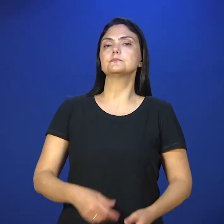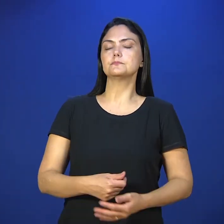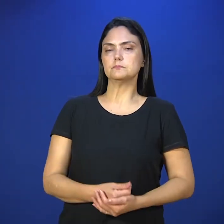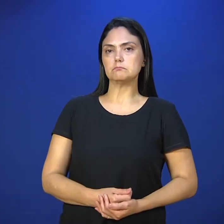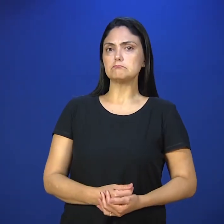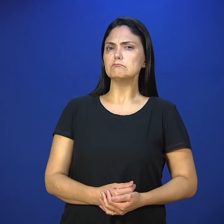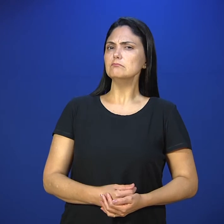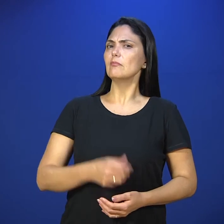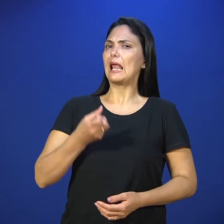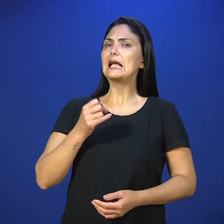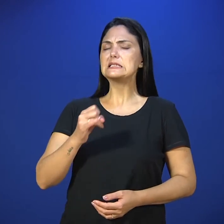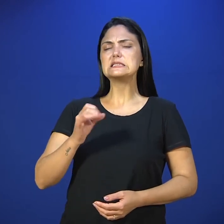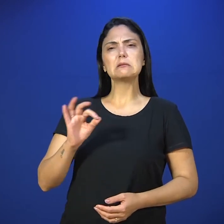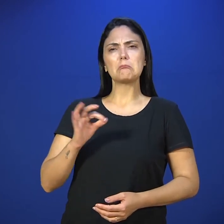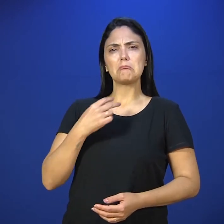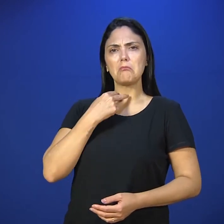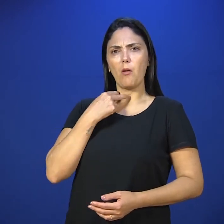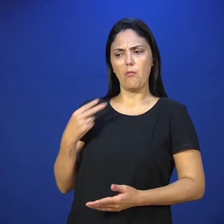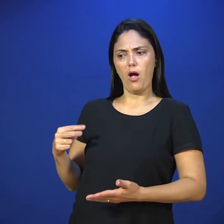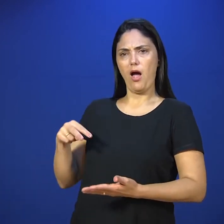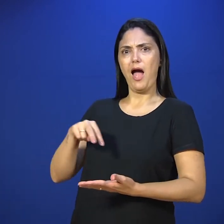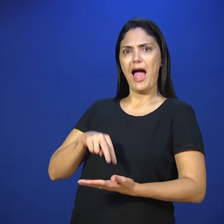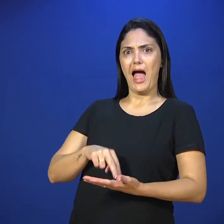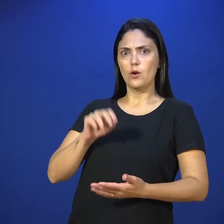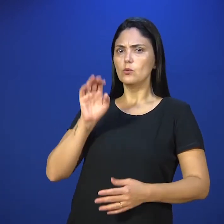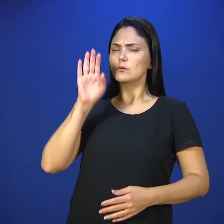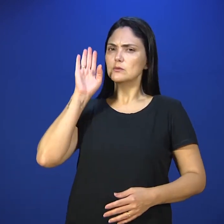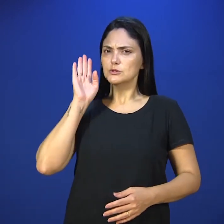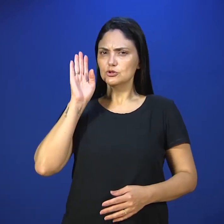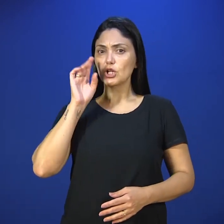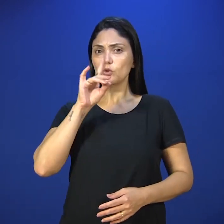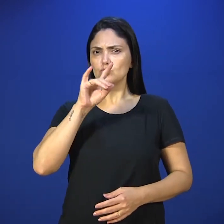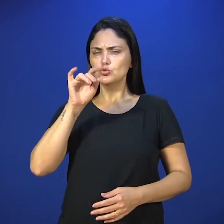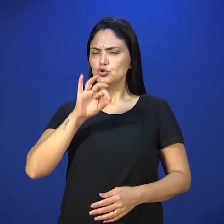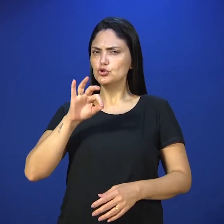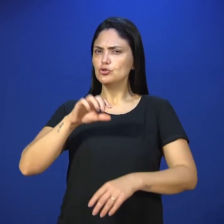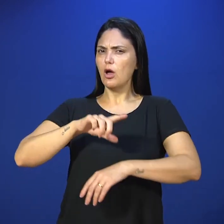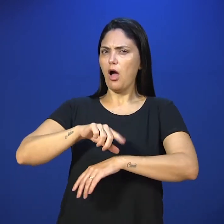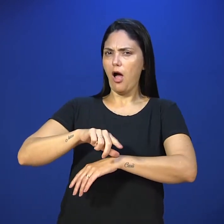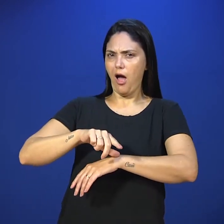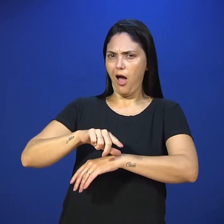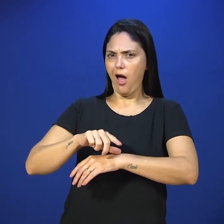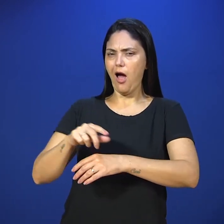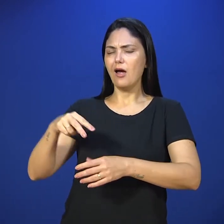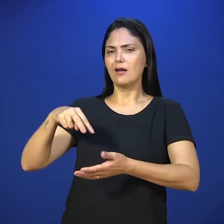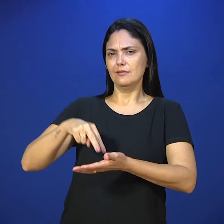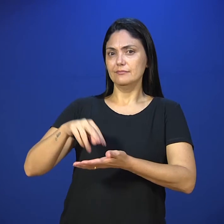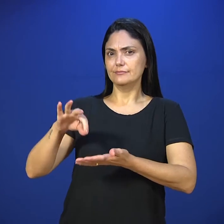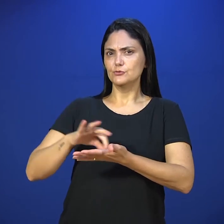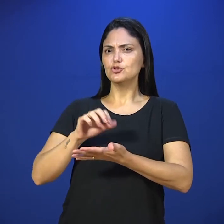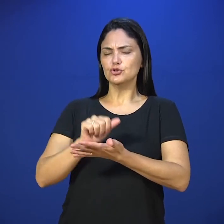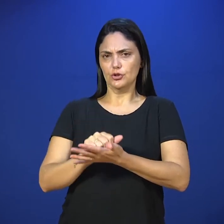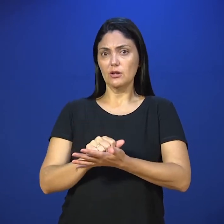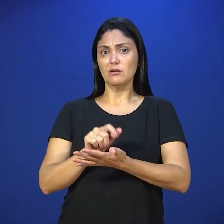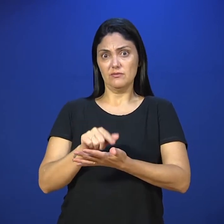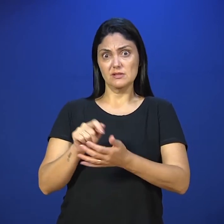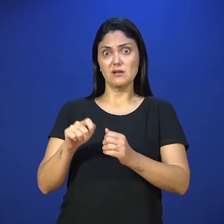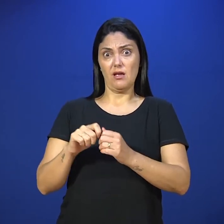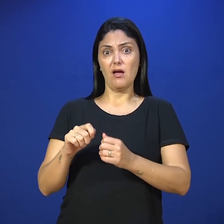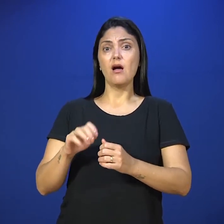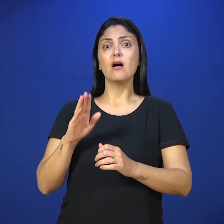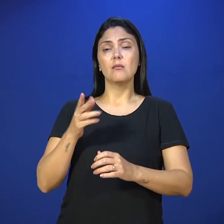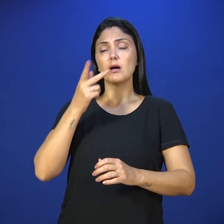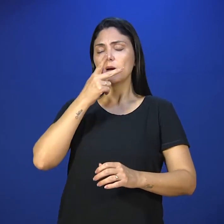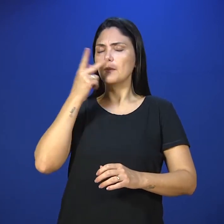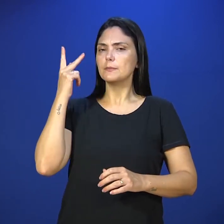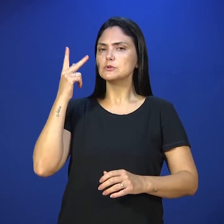10. Na impossibilidade do comparecimento do candidato no dia do agendamento da segunda etapa da matrícula, a mesma poderá ser realizada